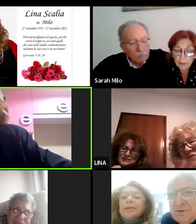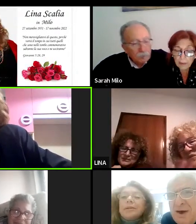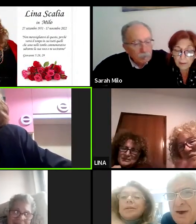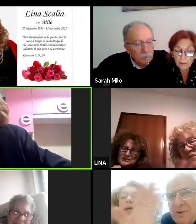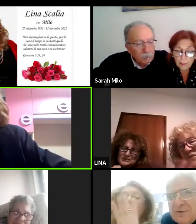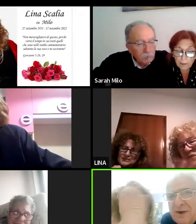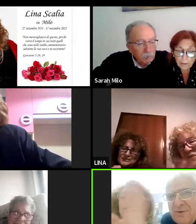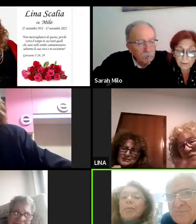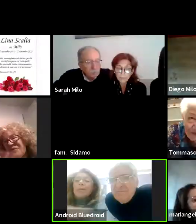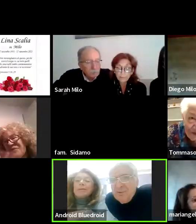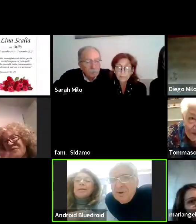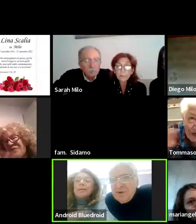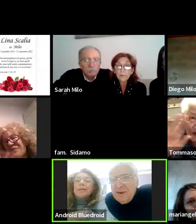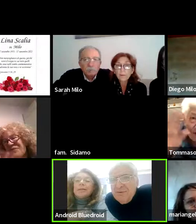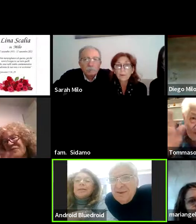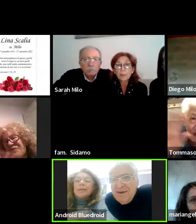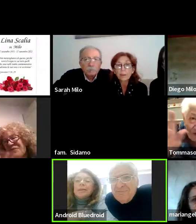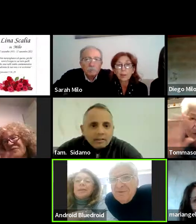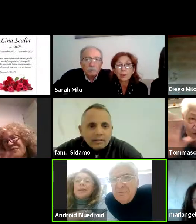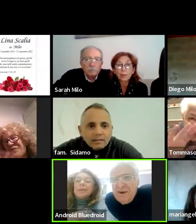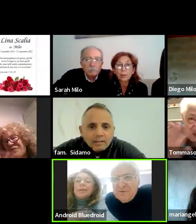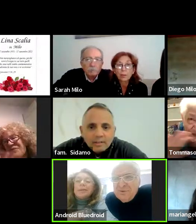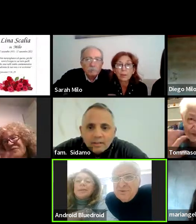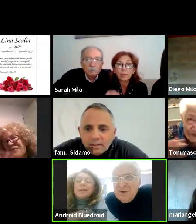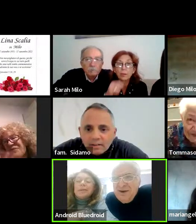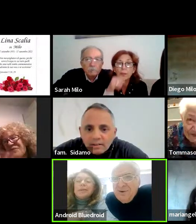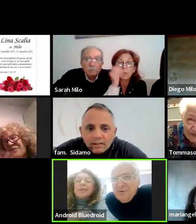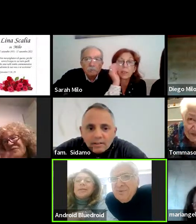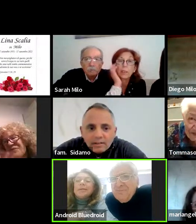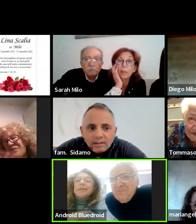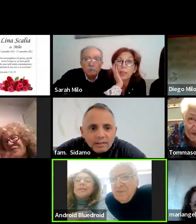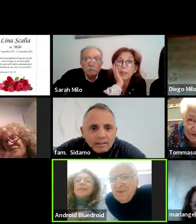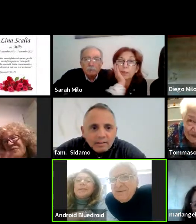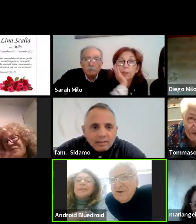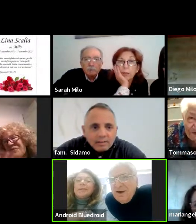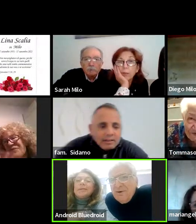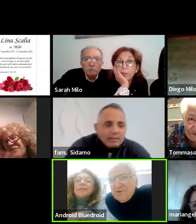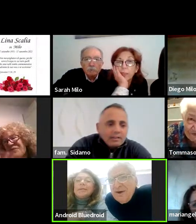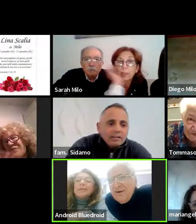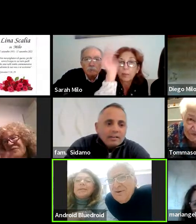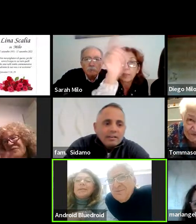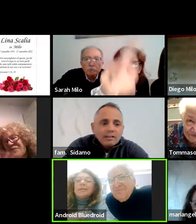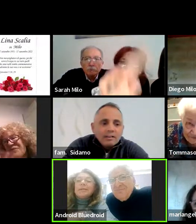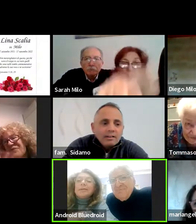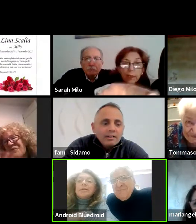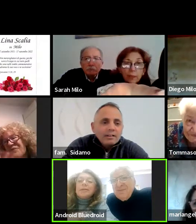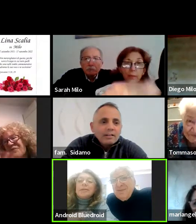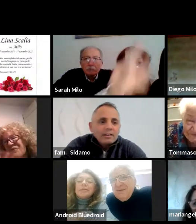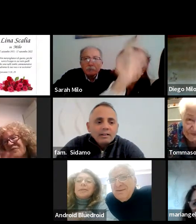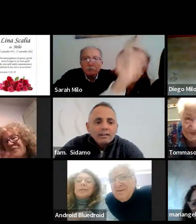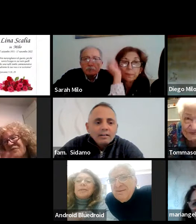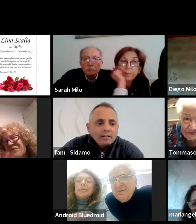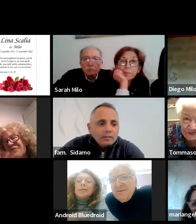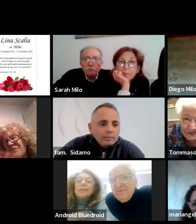Ciao ciao ci ha fatto piacere vederti Tommaso ciao ciao ciao ciao ciao